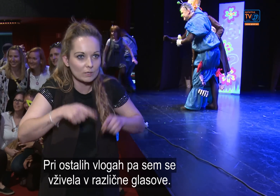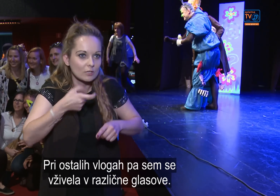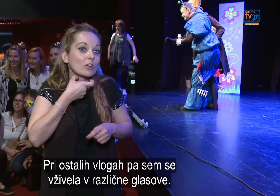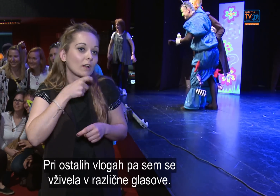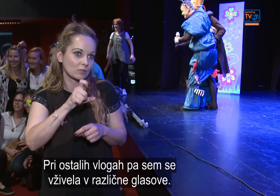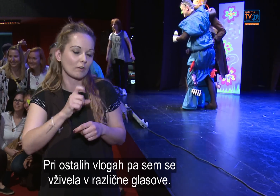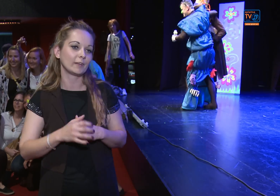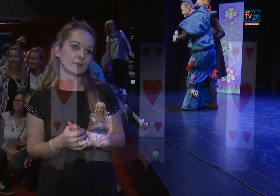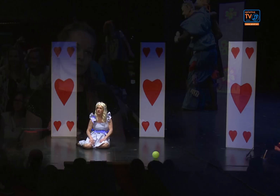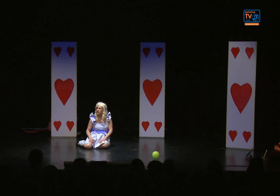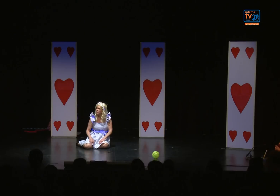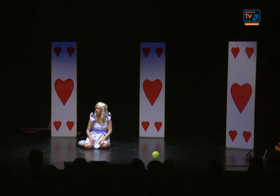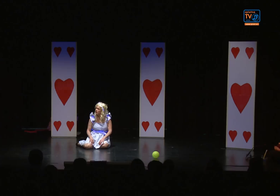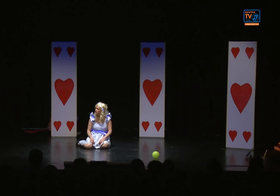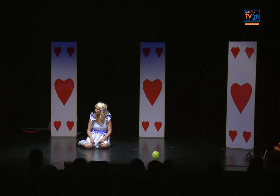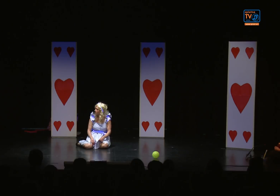doživela v različnih glasovih.